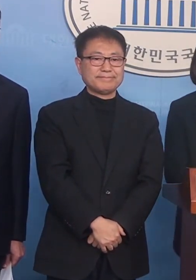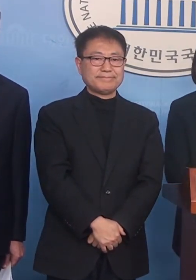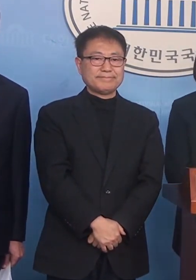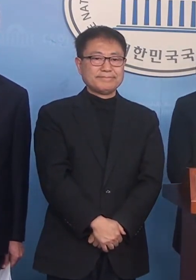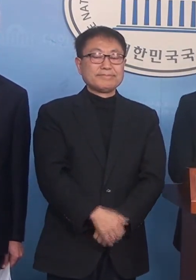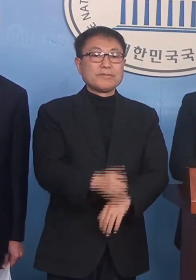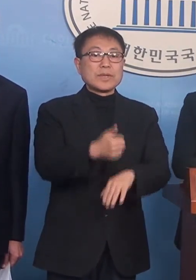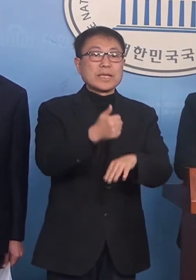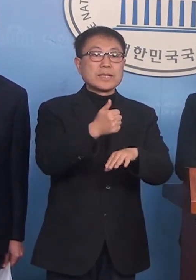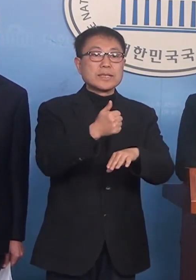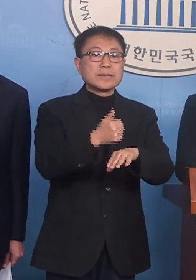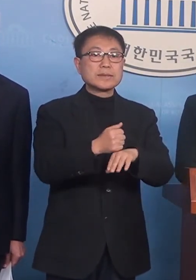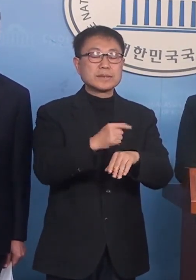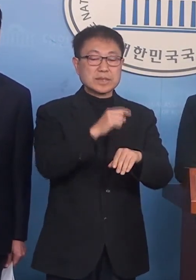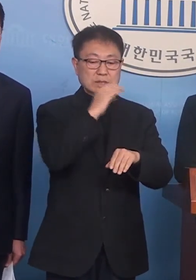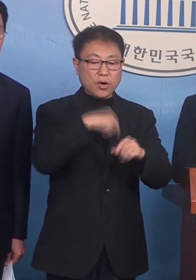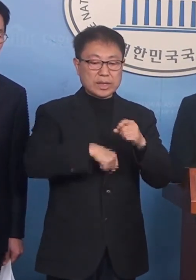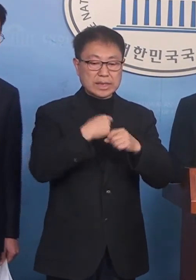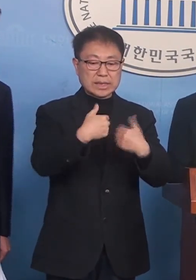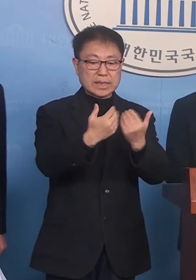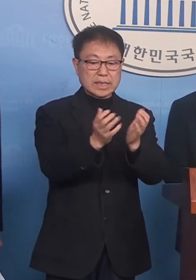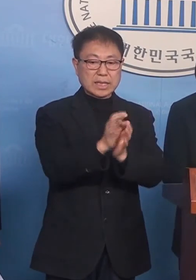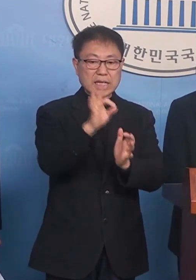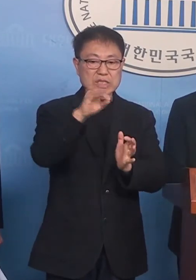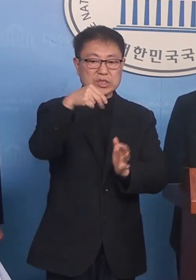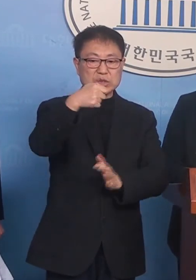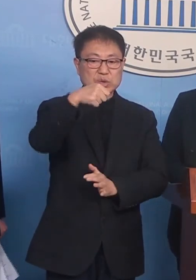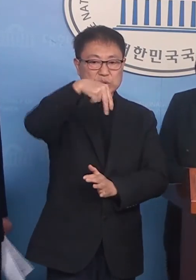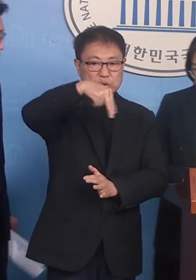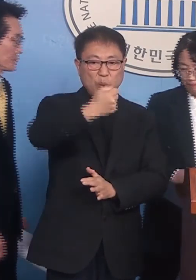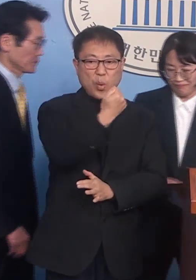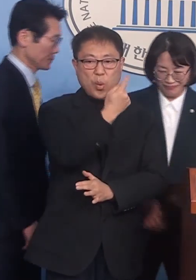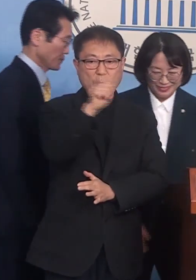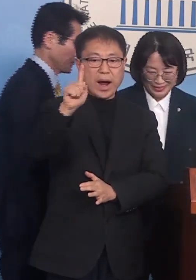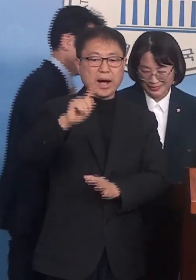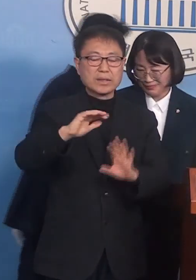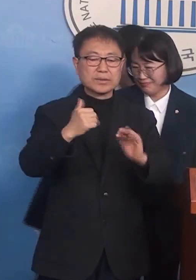네, 마지막으로 정의당 윤소아 원내대표 모시겠습니다.